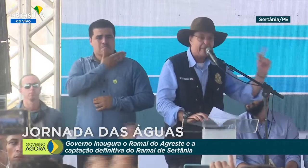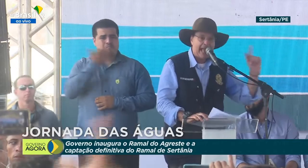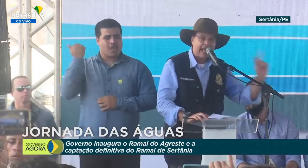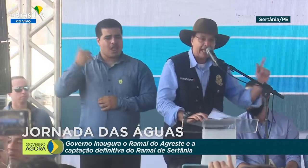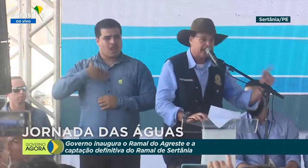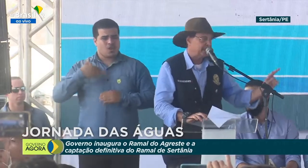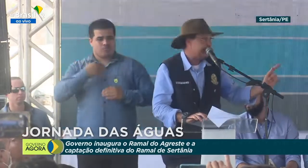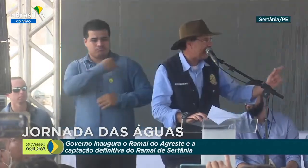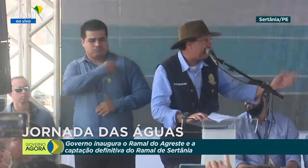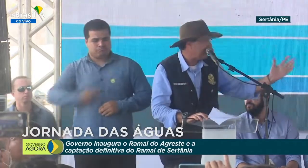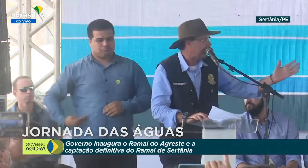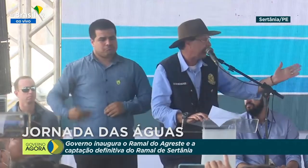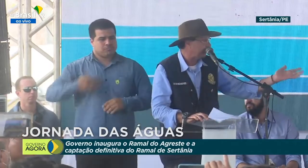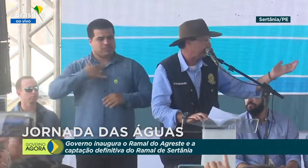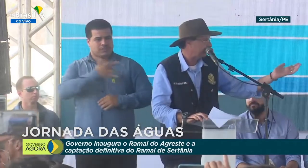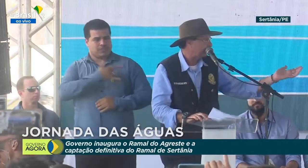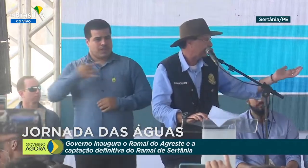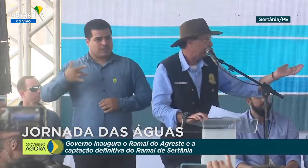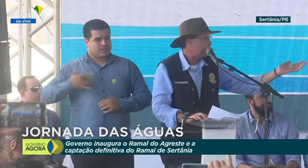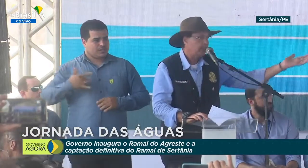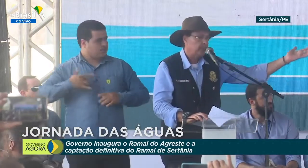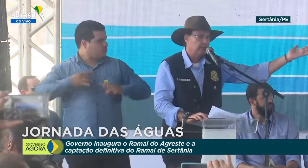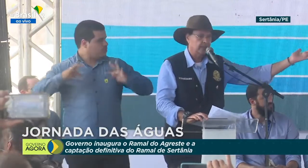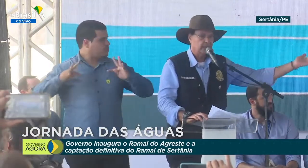das Américas. Marcelo, levanta aí.